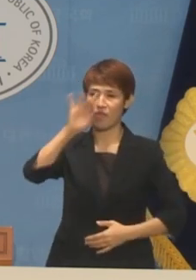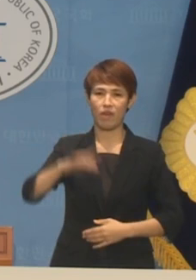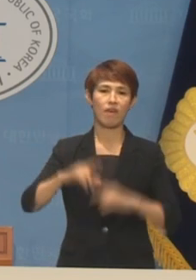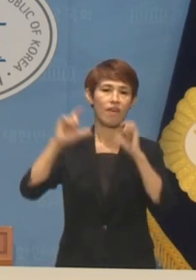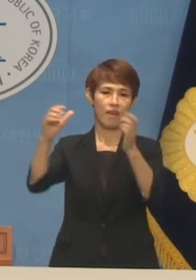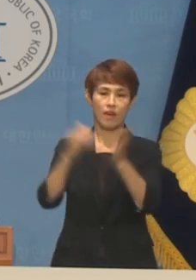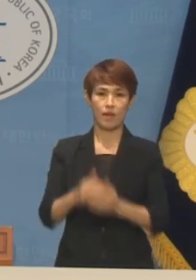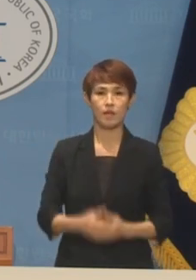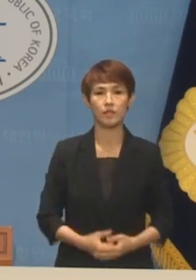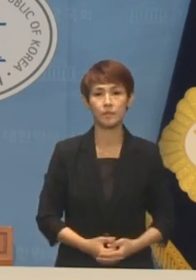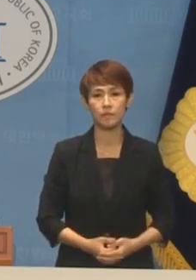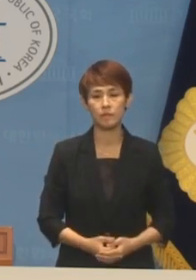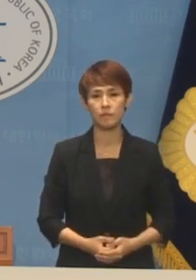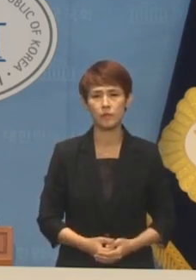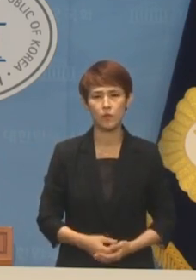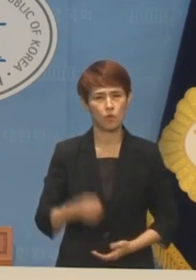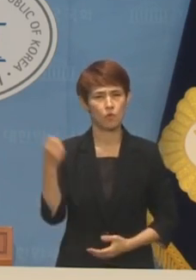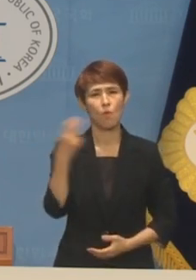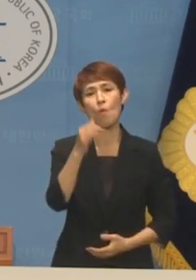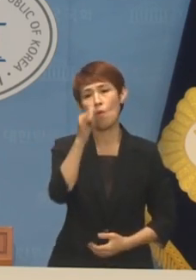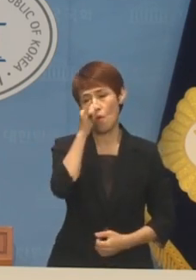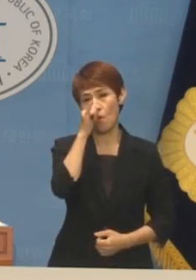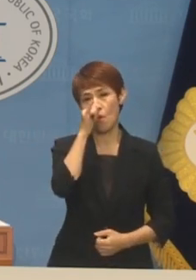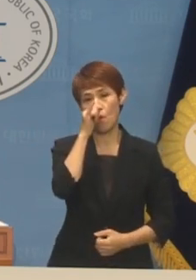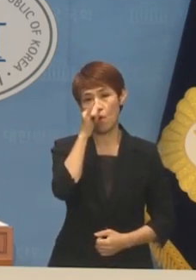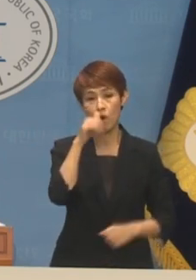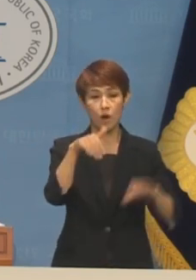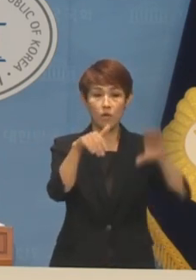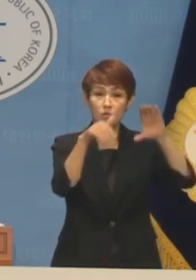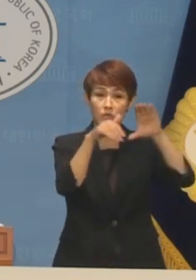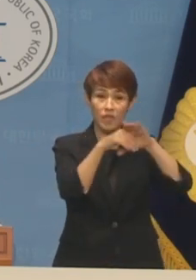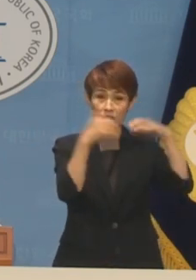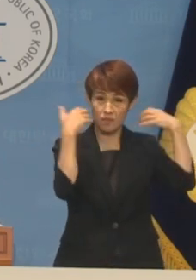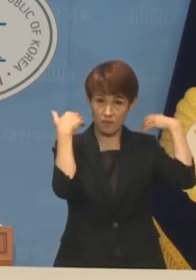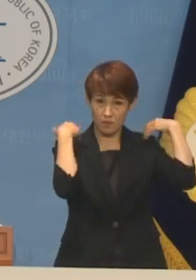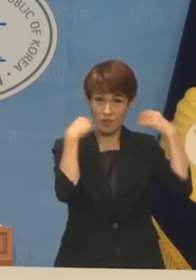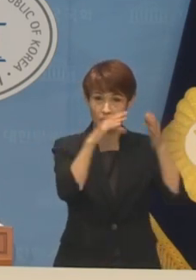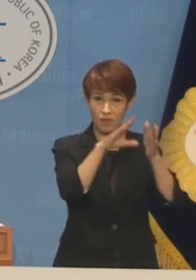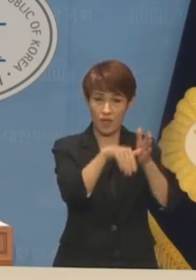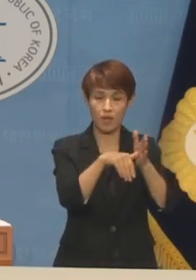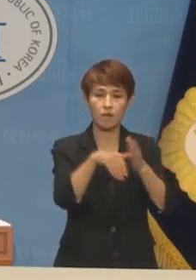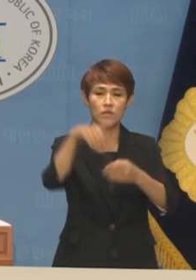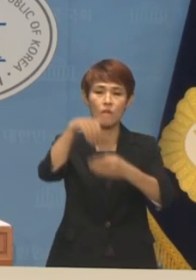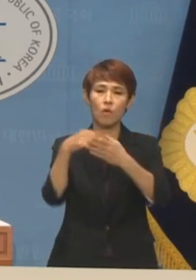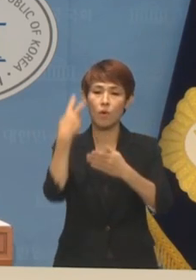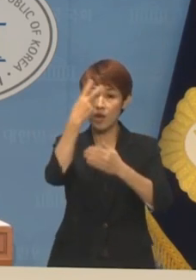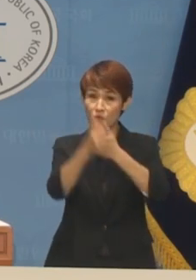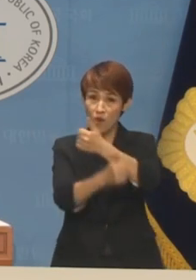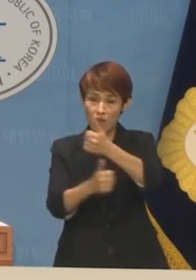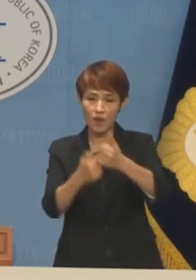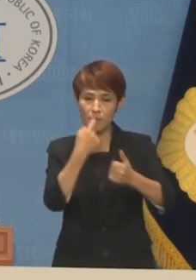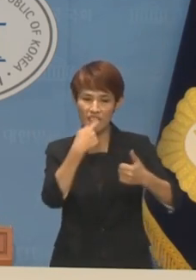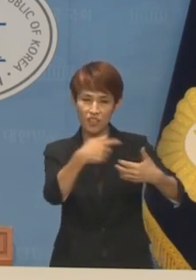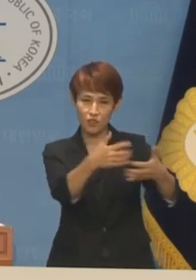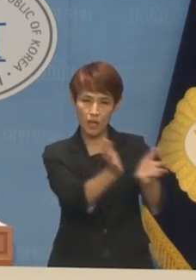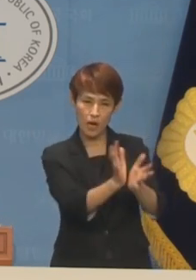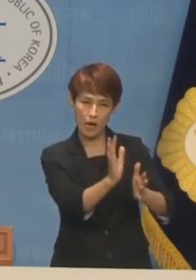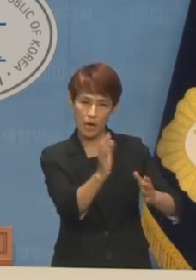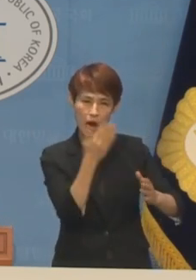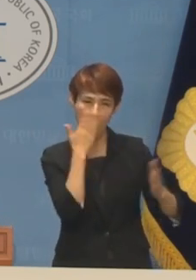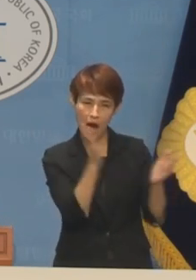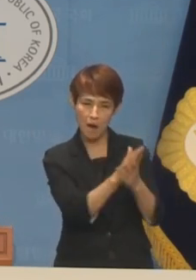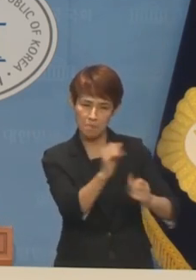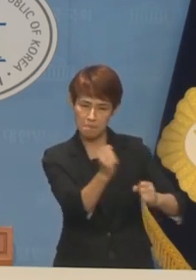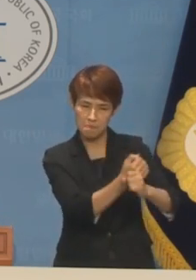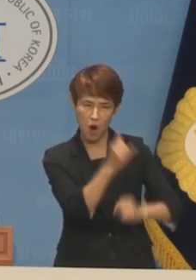사례는 이것뿐만이 아닙니다. 문재인 정권 하에서 선관위의 민주당 유착 행위를